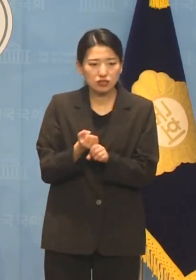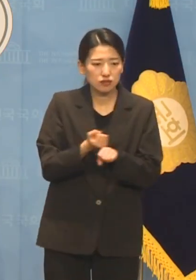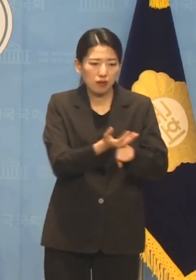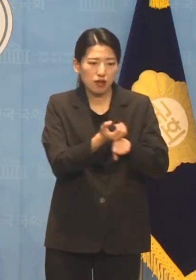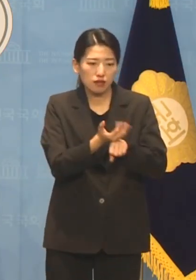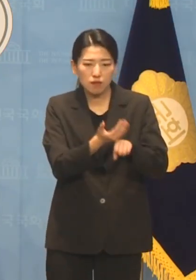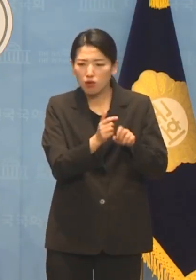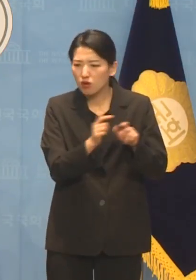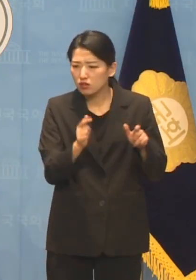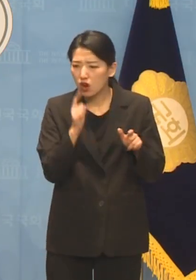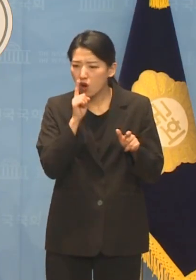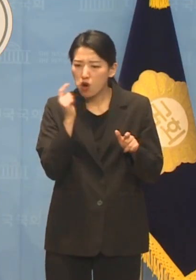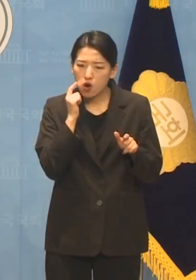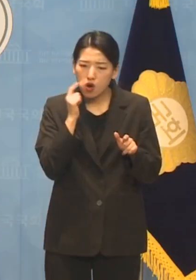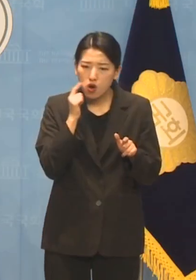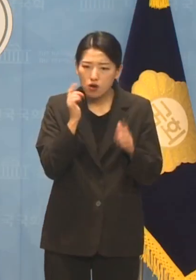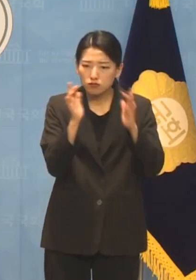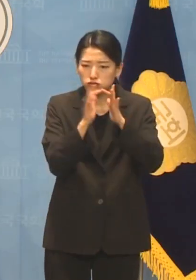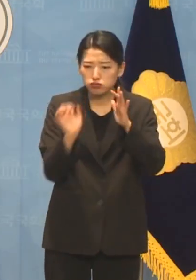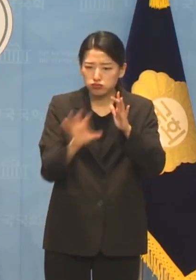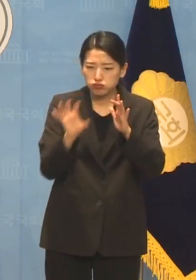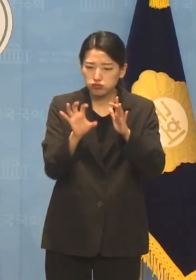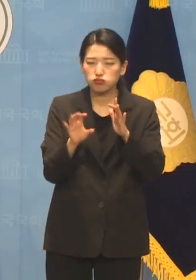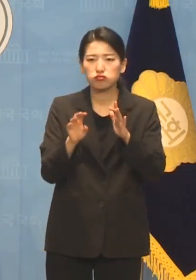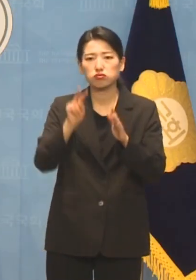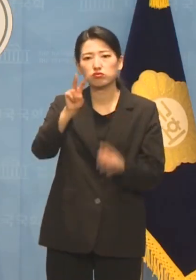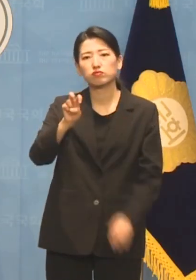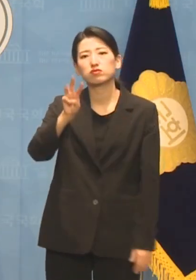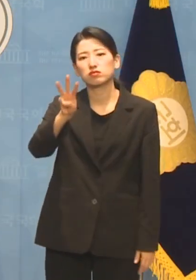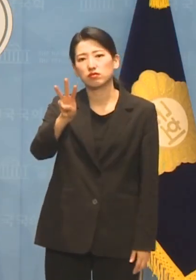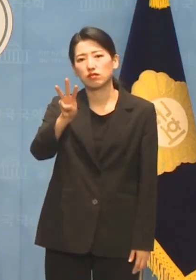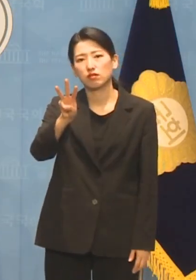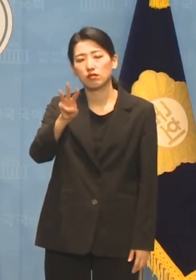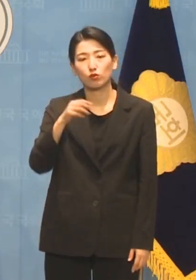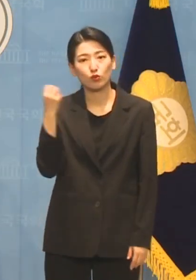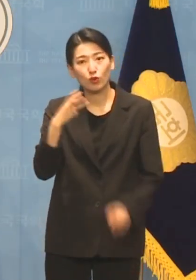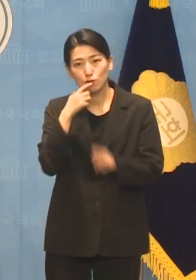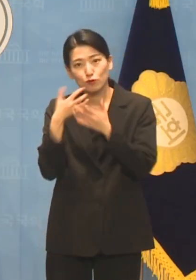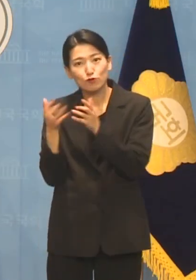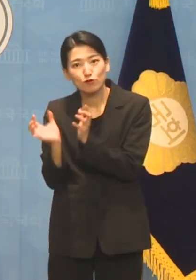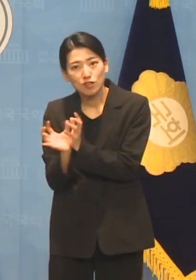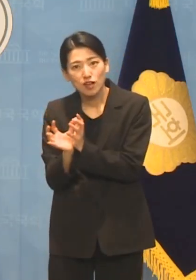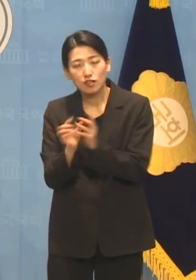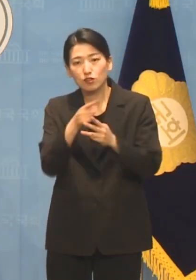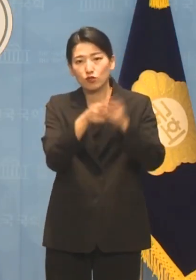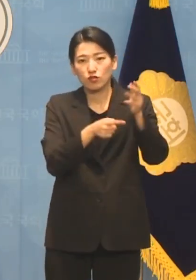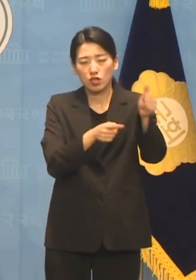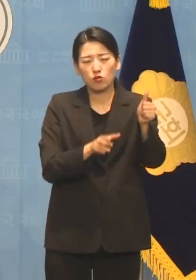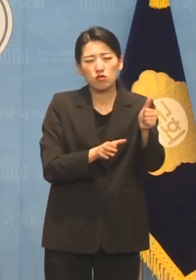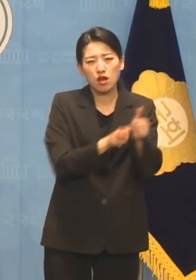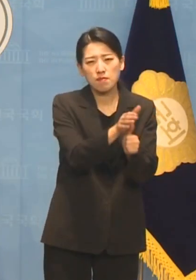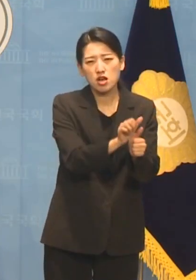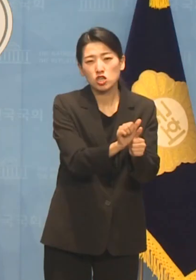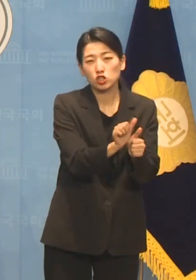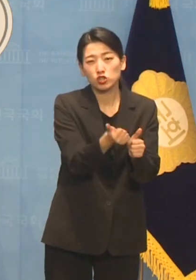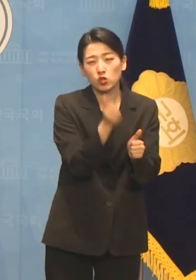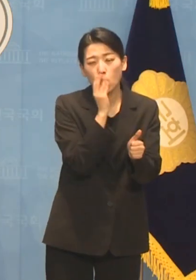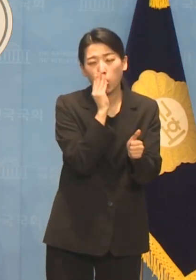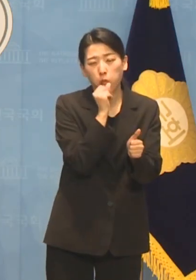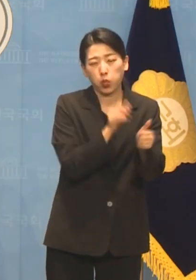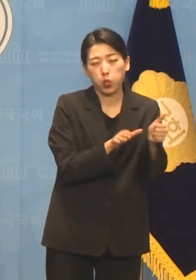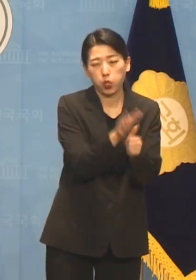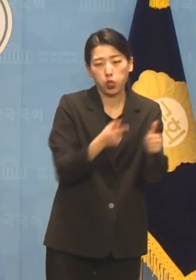유포한 게시글 23건과 민주당 등이 윤석열을 암살하려 한다는 음모론을 담은 게시글